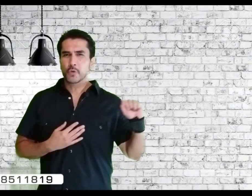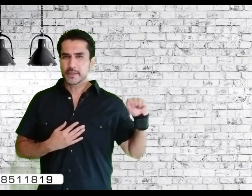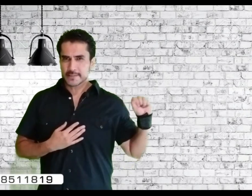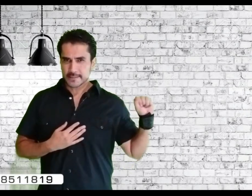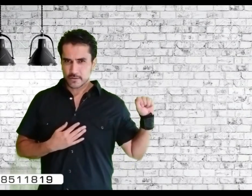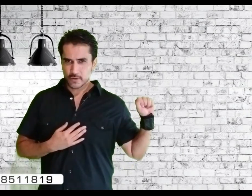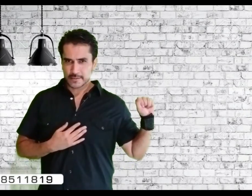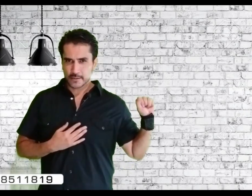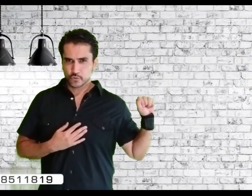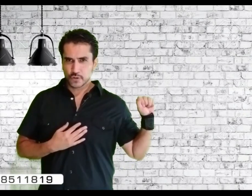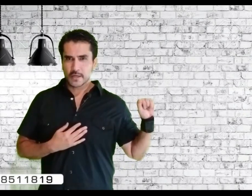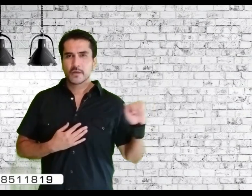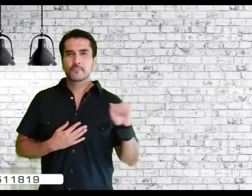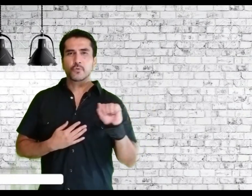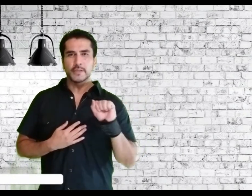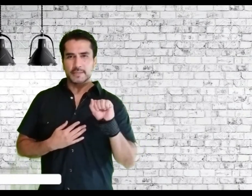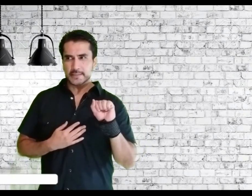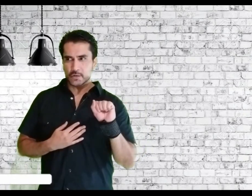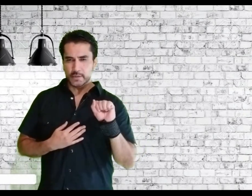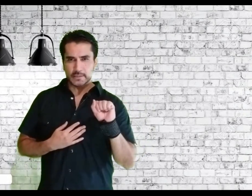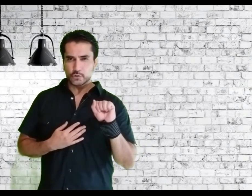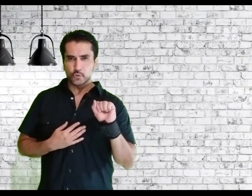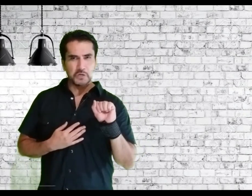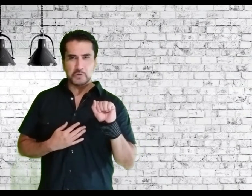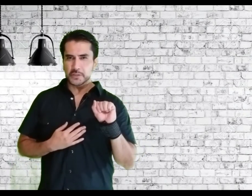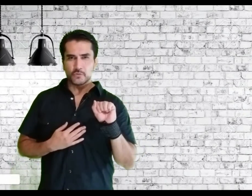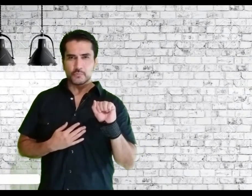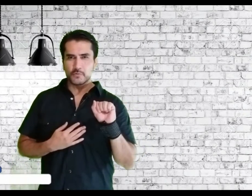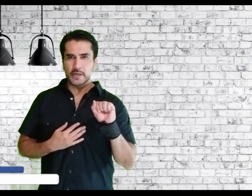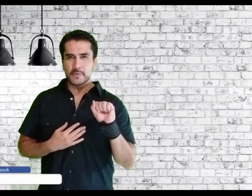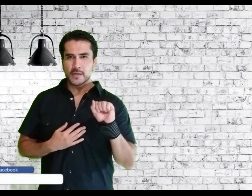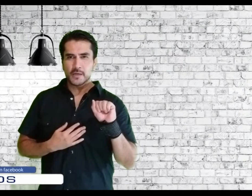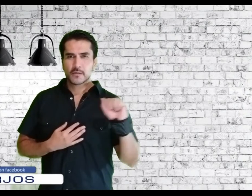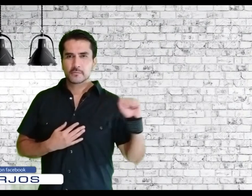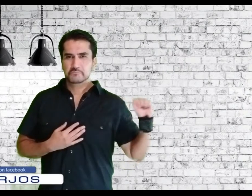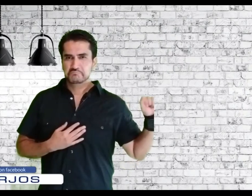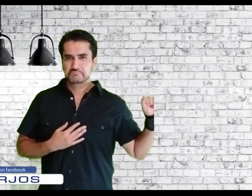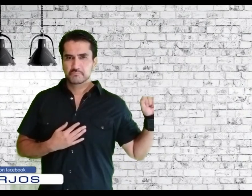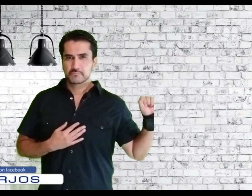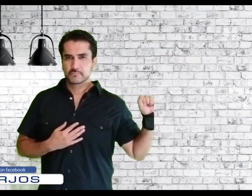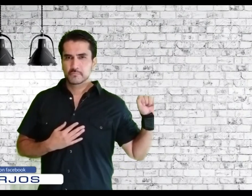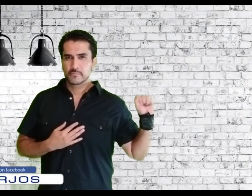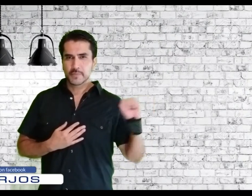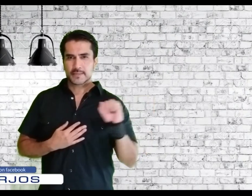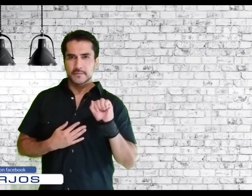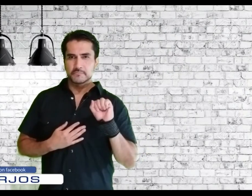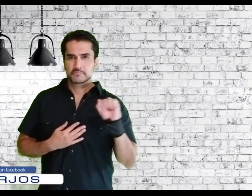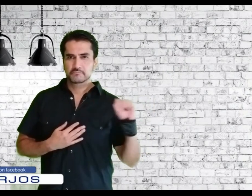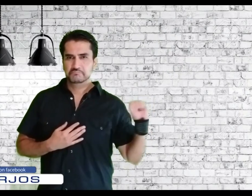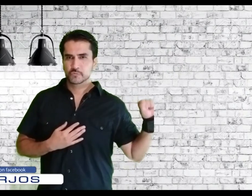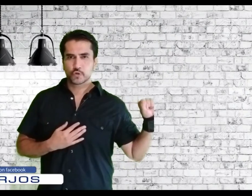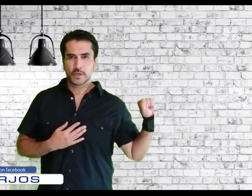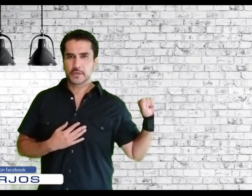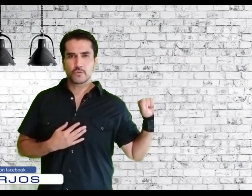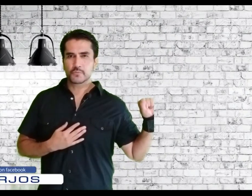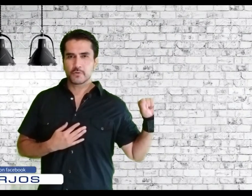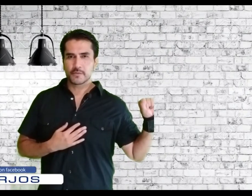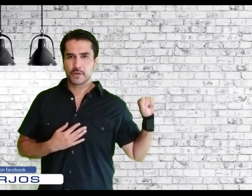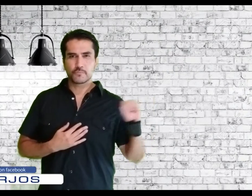Puedes hacerlo a esta altura, puedes hacerlo a esta altura, no hay ningún problema. ¿Ves? No hay ningún problema. Lo